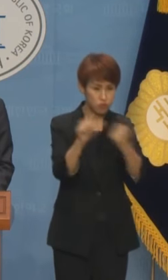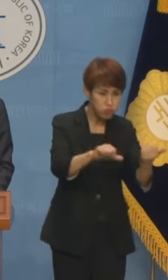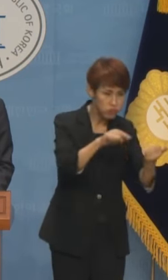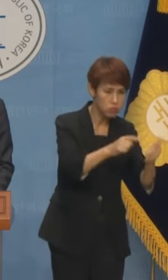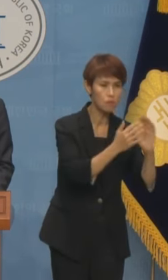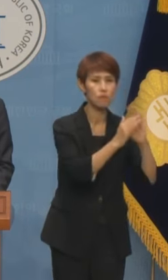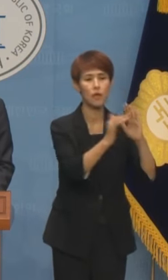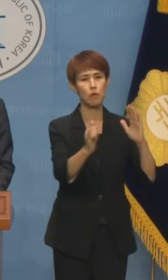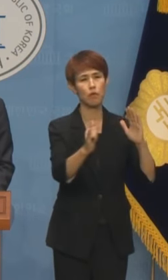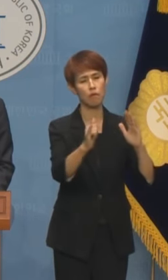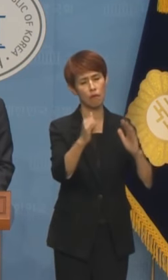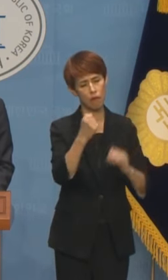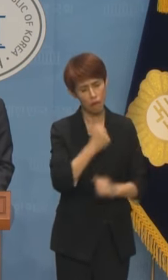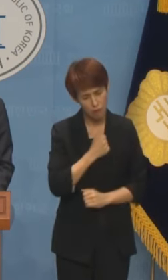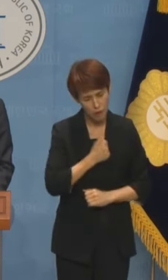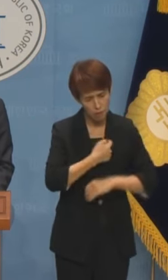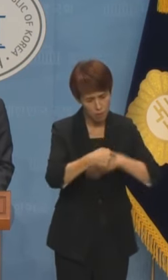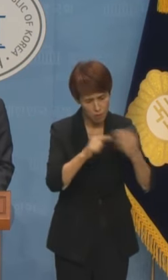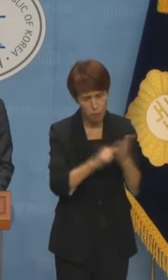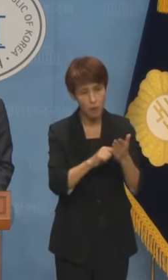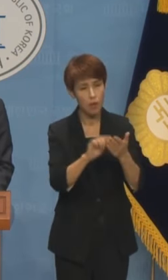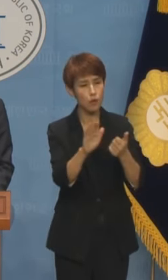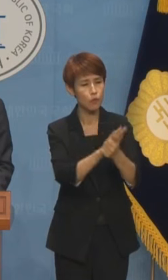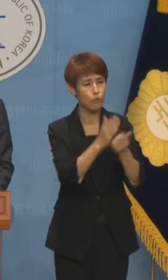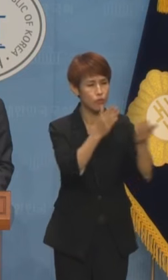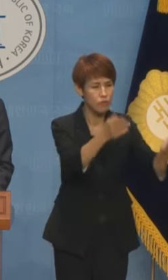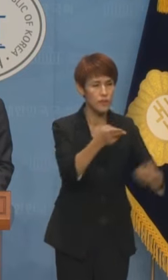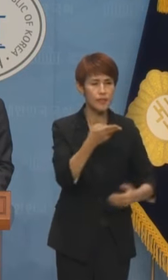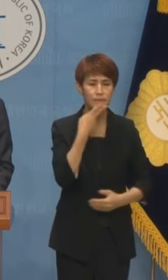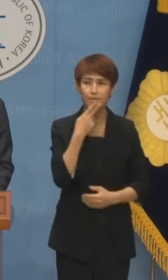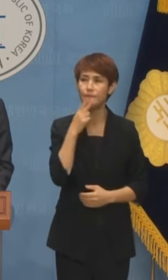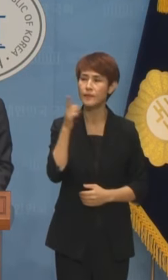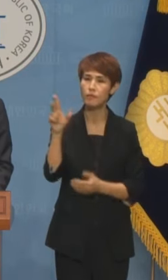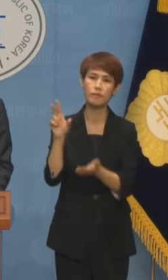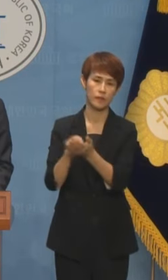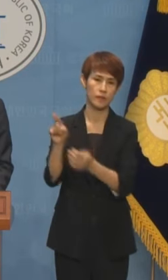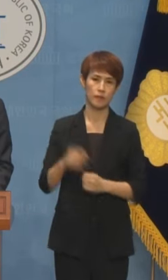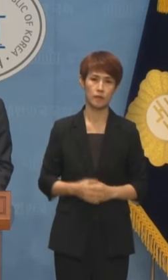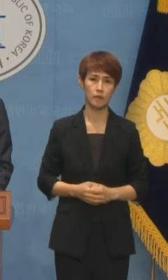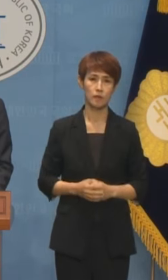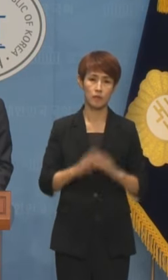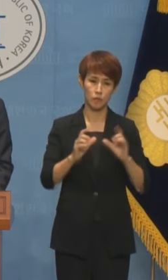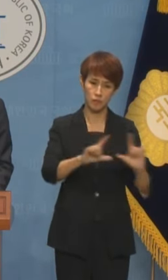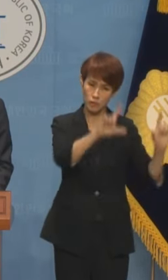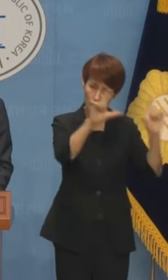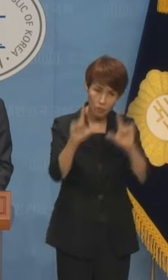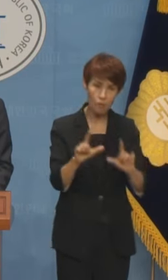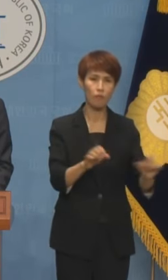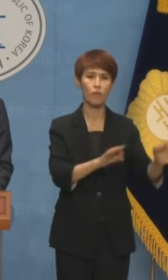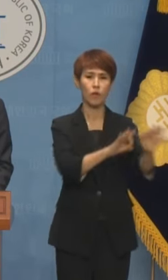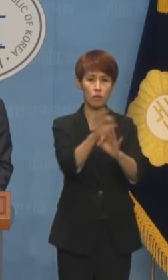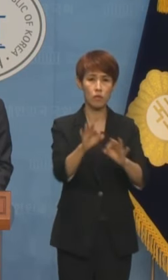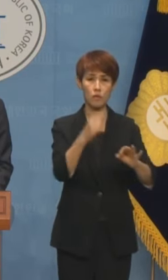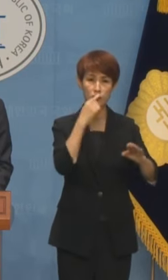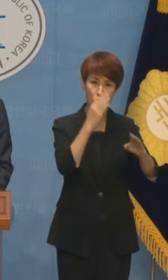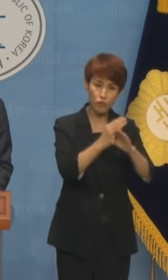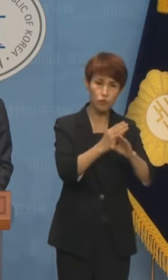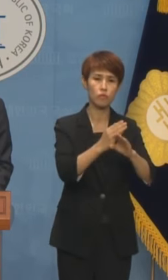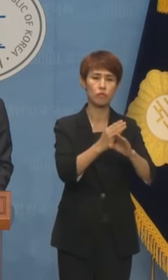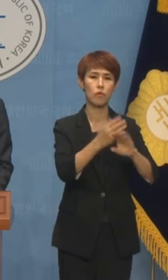비통한 마음을 위로조차 하지 못했습니다. 민생, 경제, 민주주의,